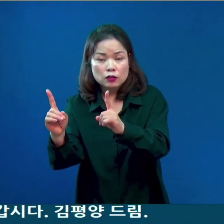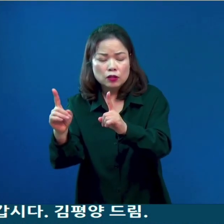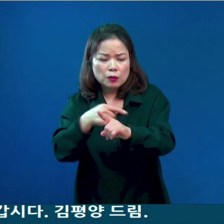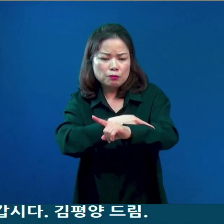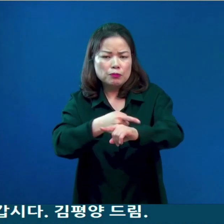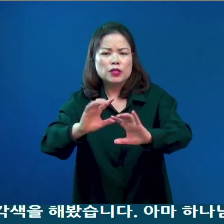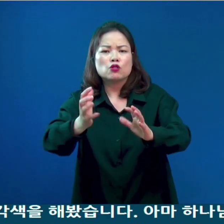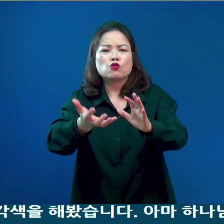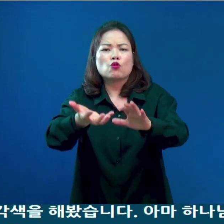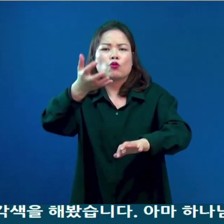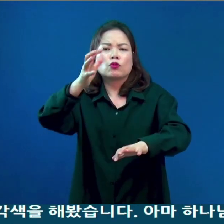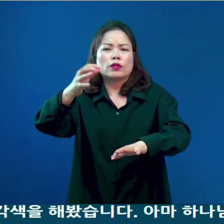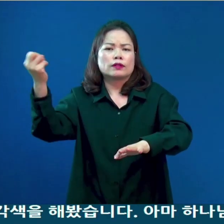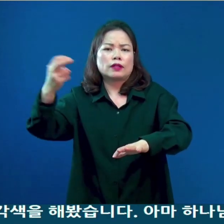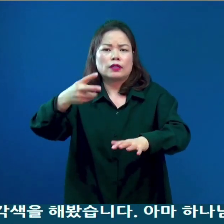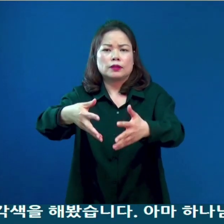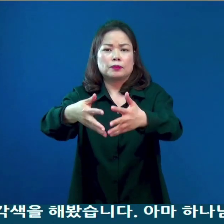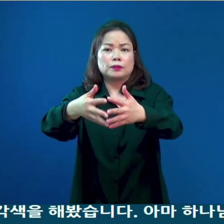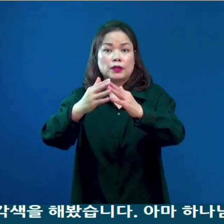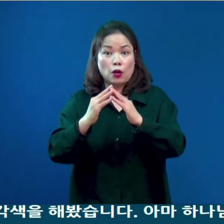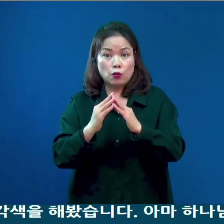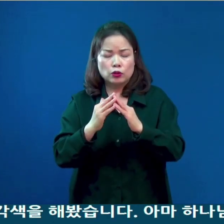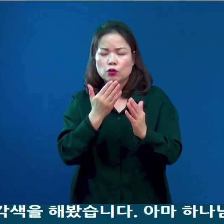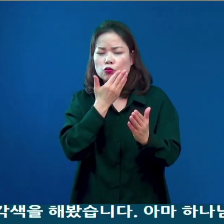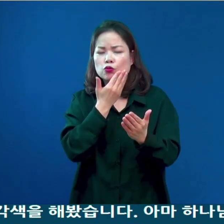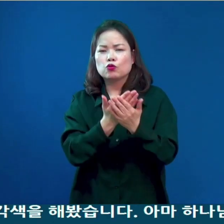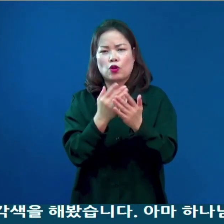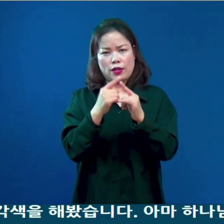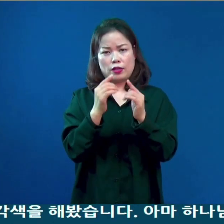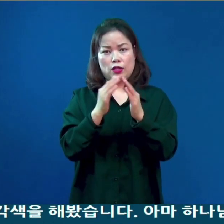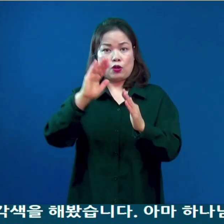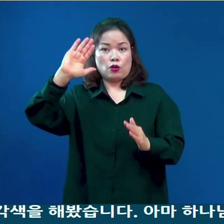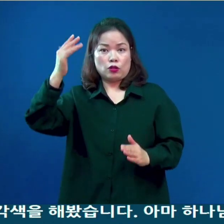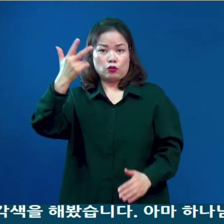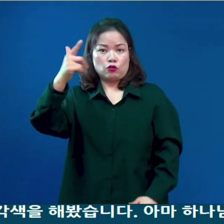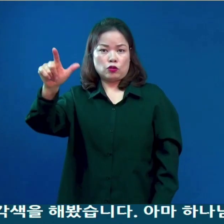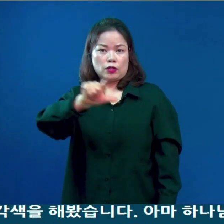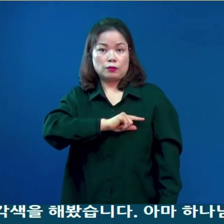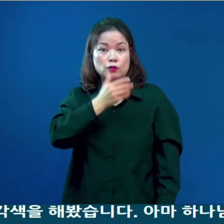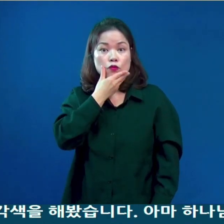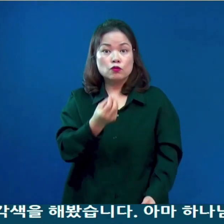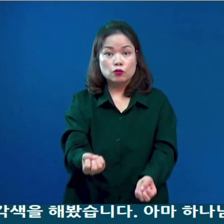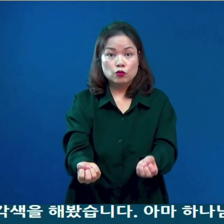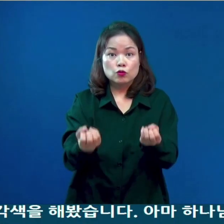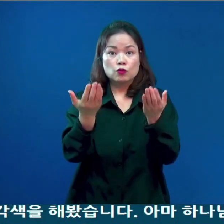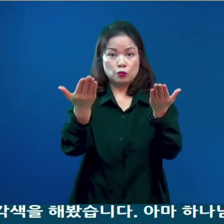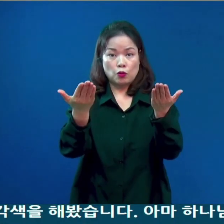위에 다시금 세워지는 귀한 교회가 되기를 주의 이름으로 축복합니다.